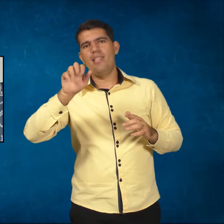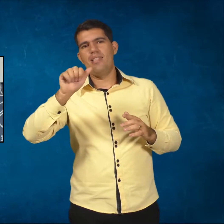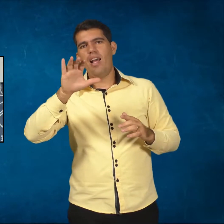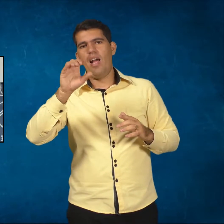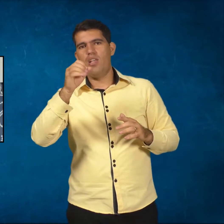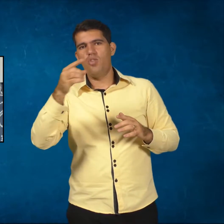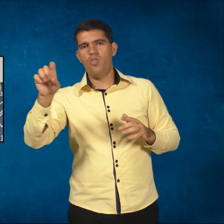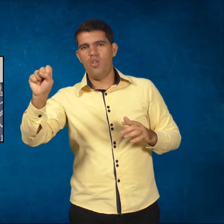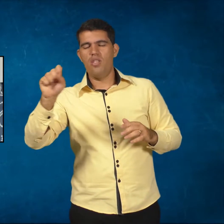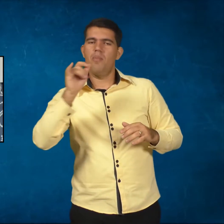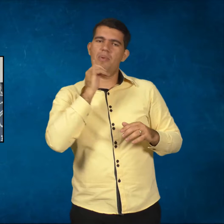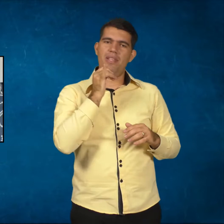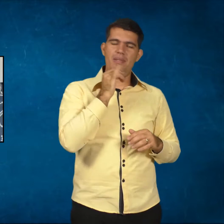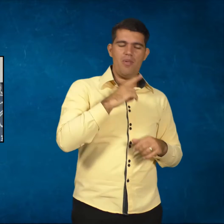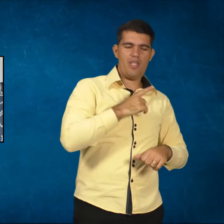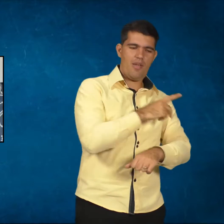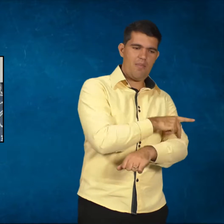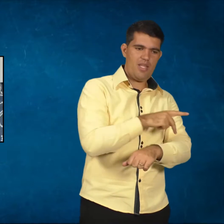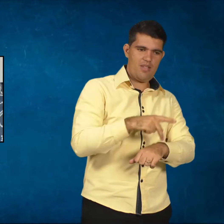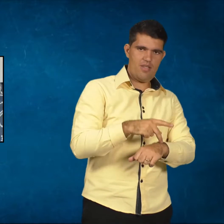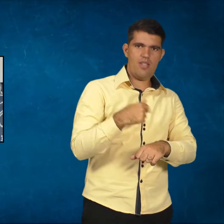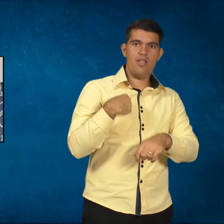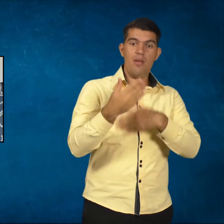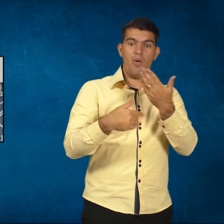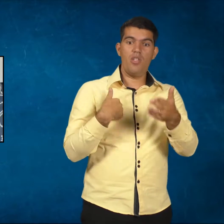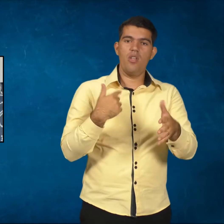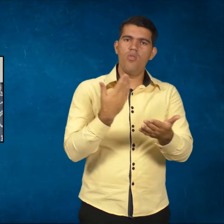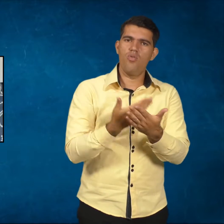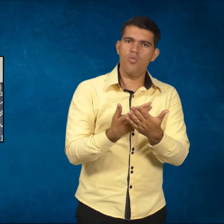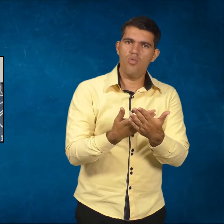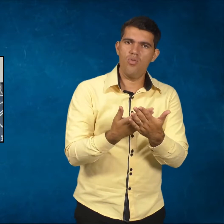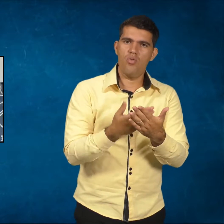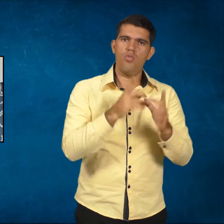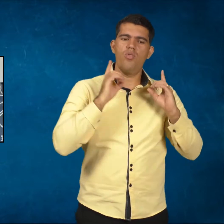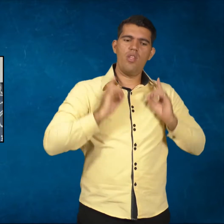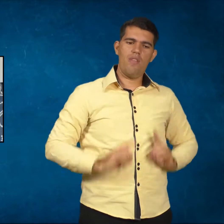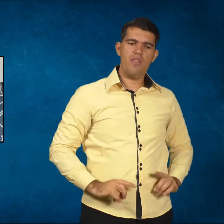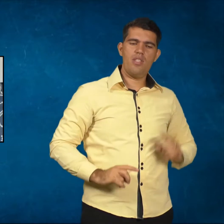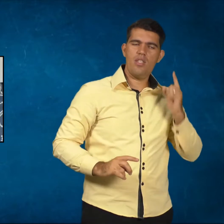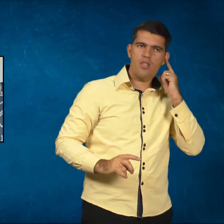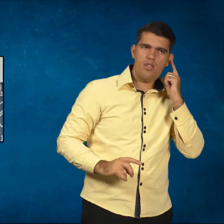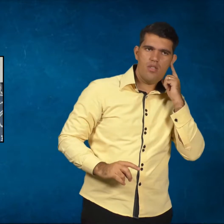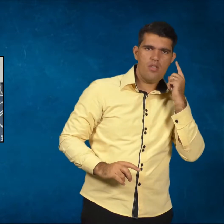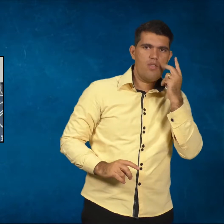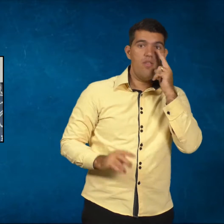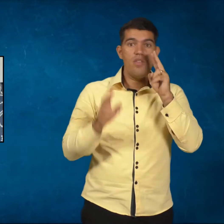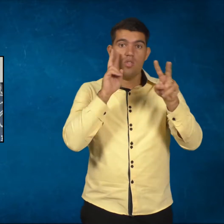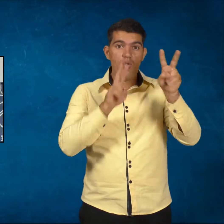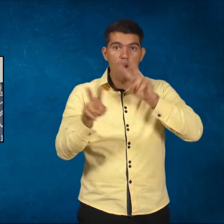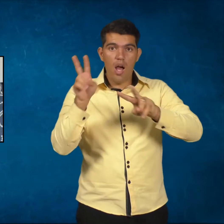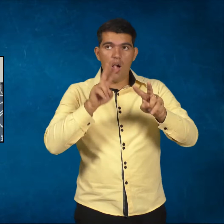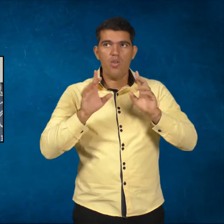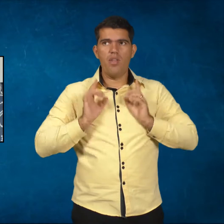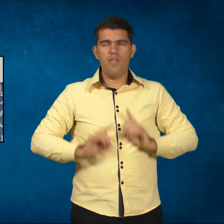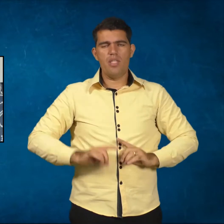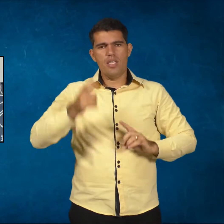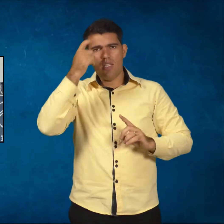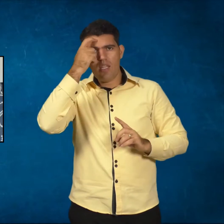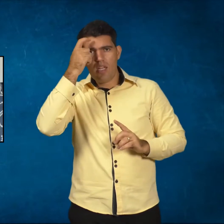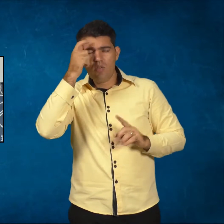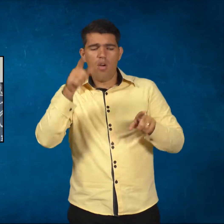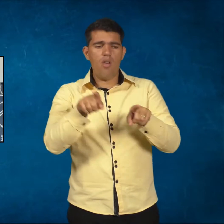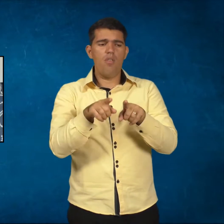isso? Eu fiz pedagogia, por exemplo, e eu me habilito em deficiência auditiva, visual, intelectual